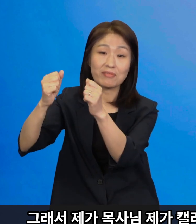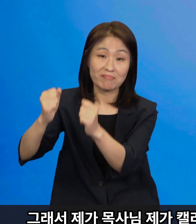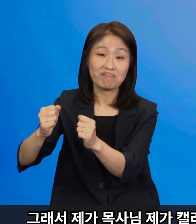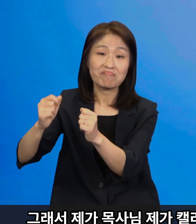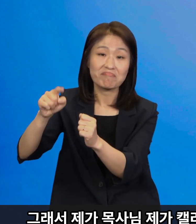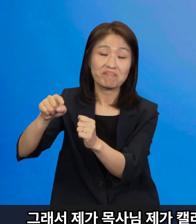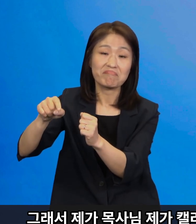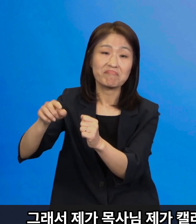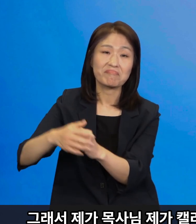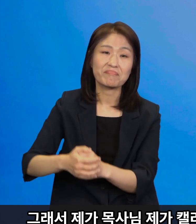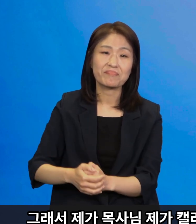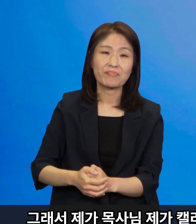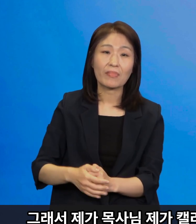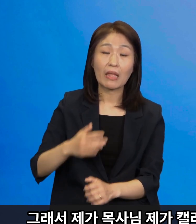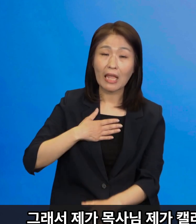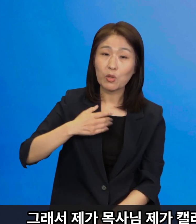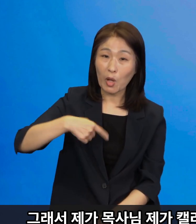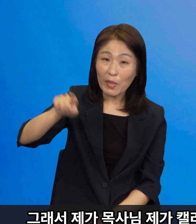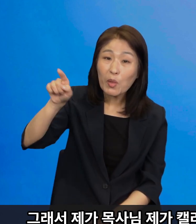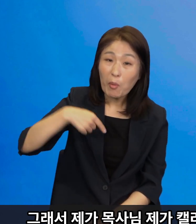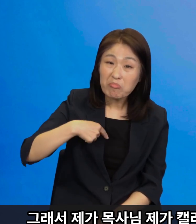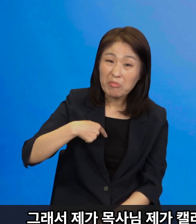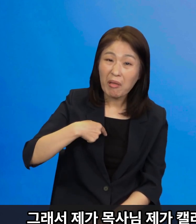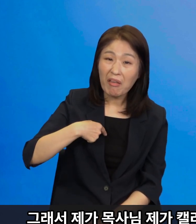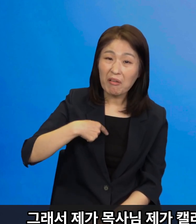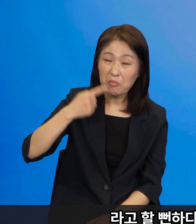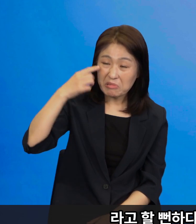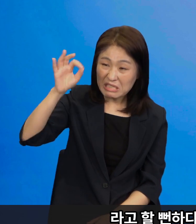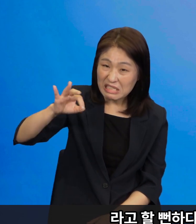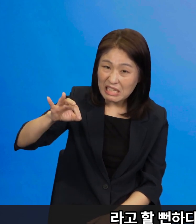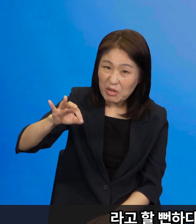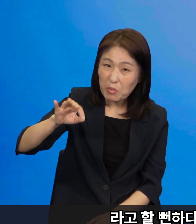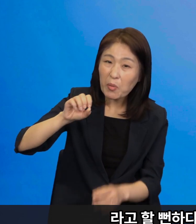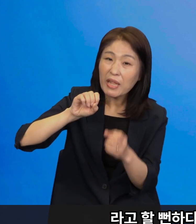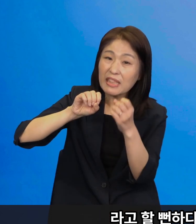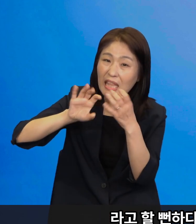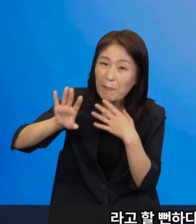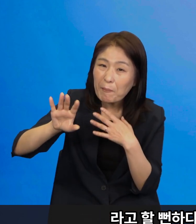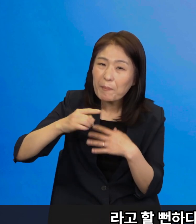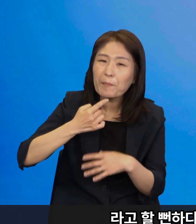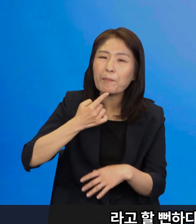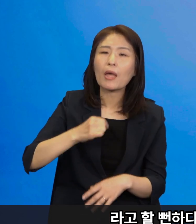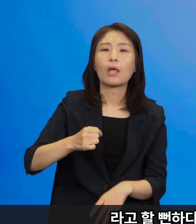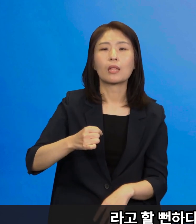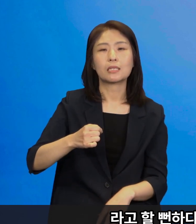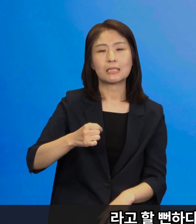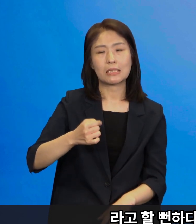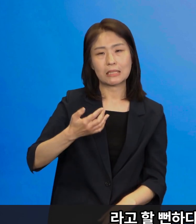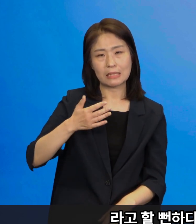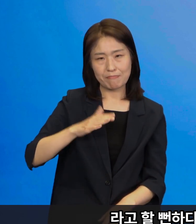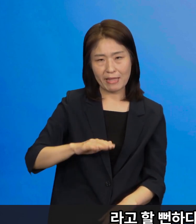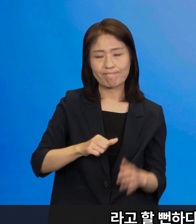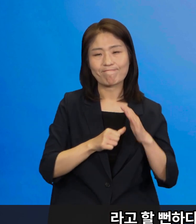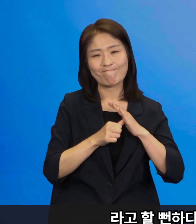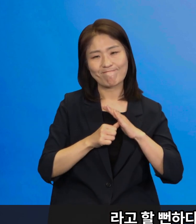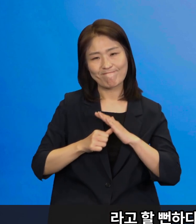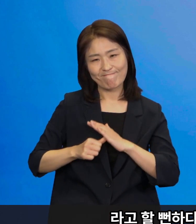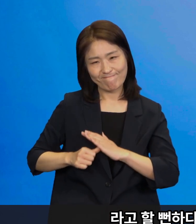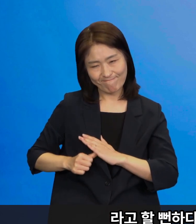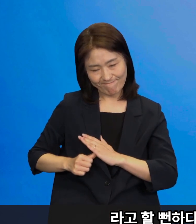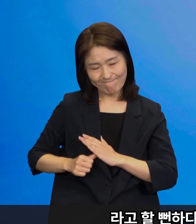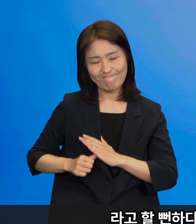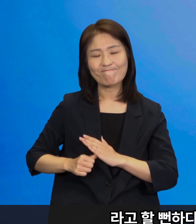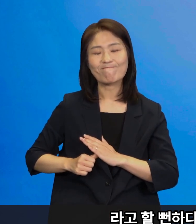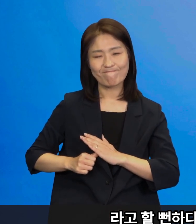제가 목사님 제가 캘리포니아 가는데 별 별거 없던데요 거기에 라고 할 뻔하다가 여기까지